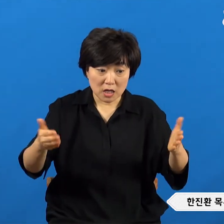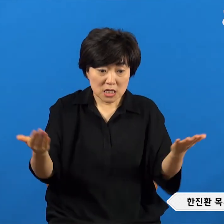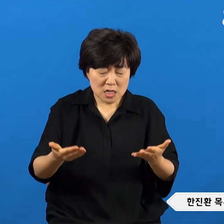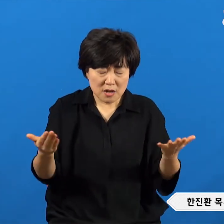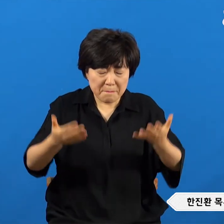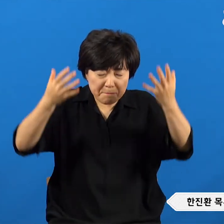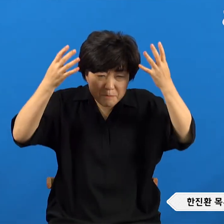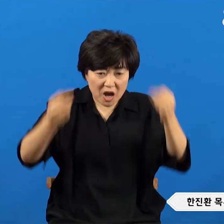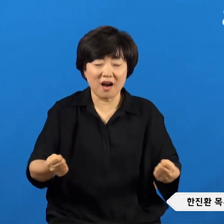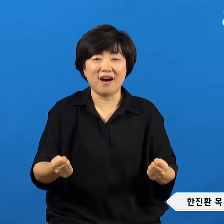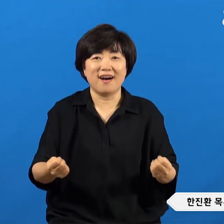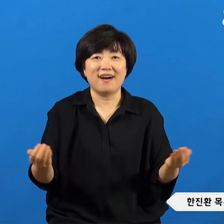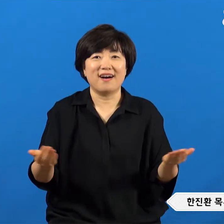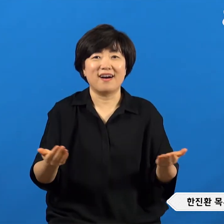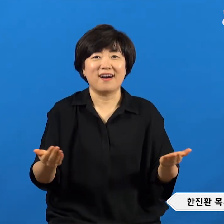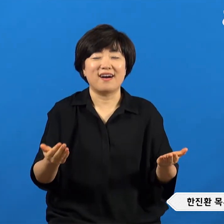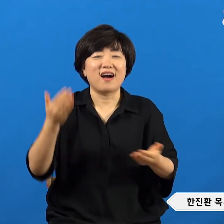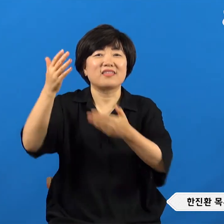있었을까? 하나님께서